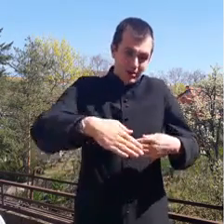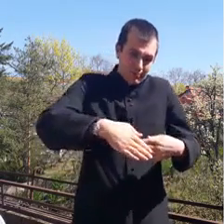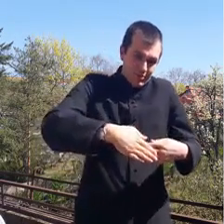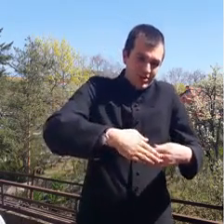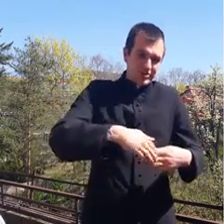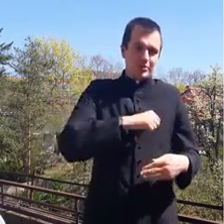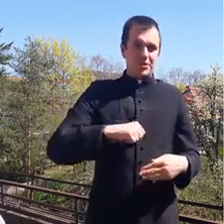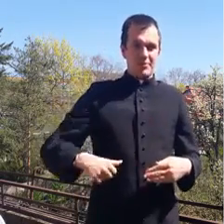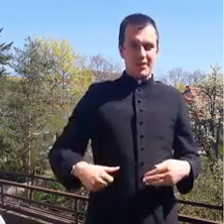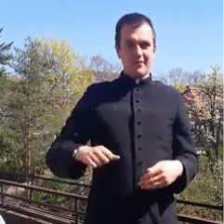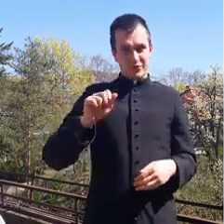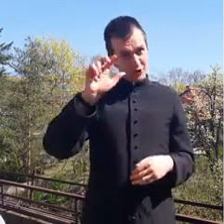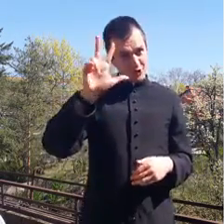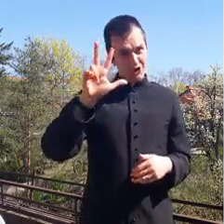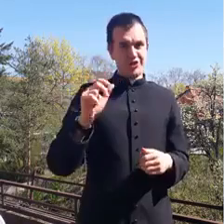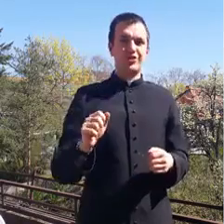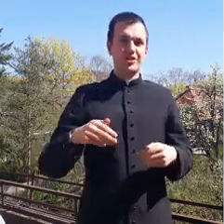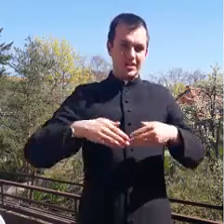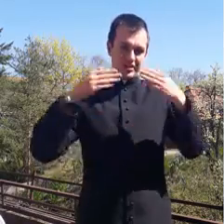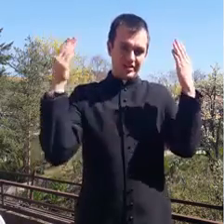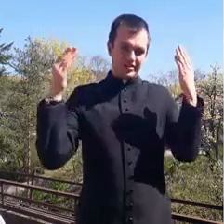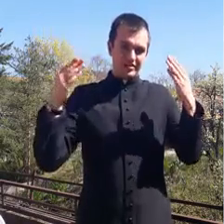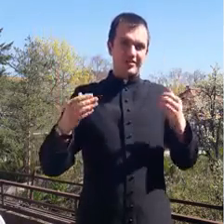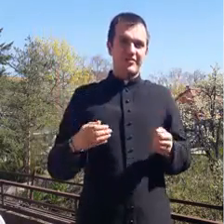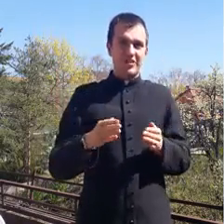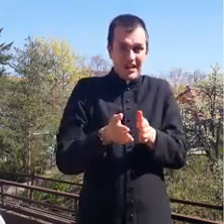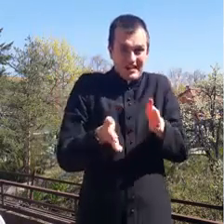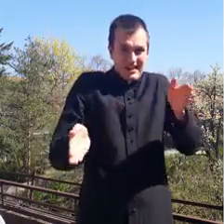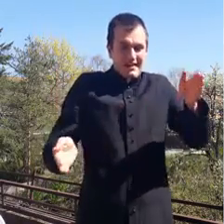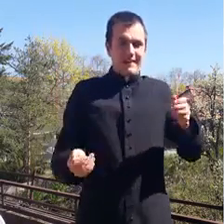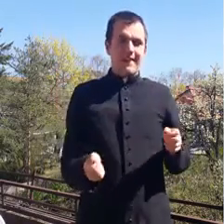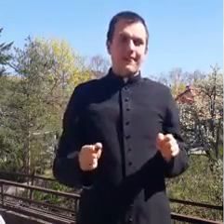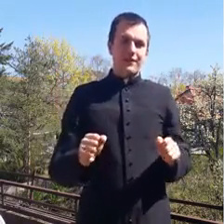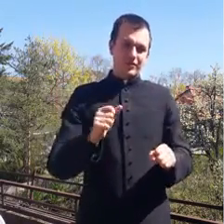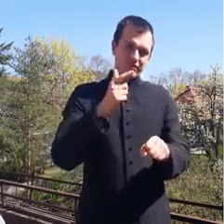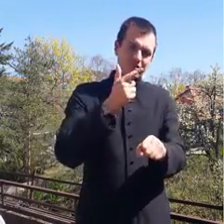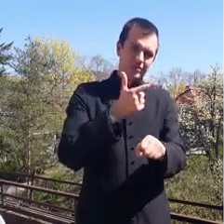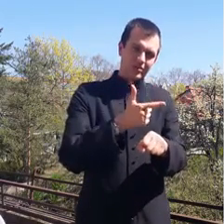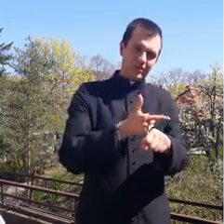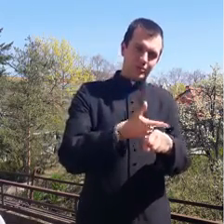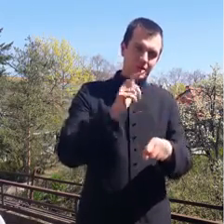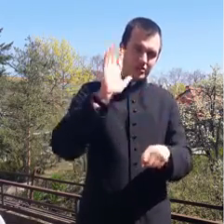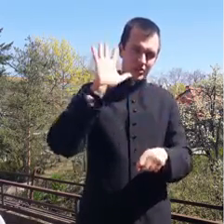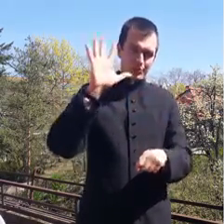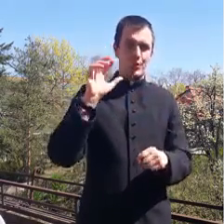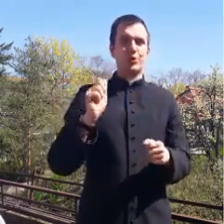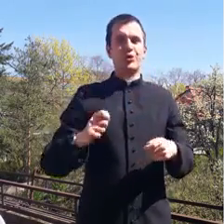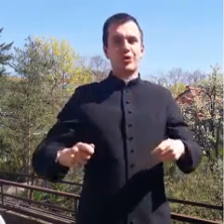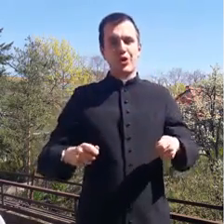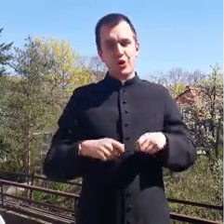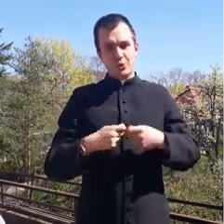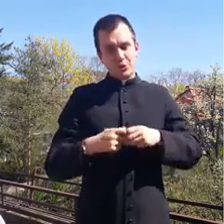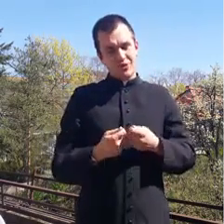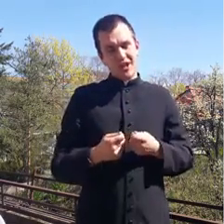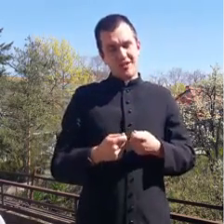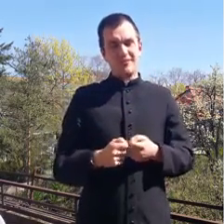blisko siebie 3 dni wielkie to jest bycie skupionym ty dnia